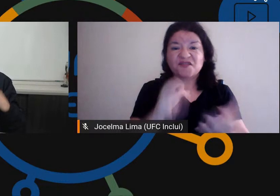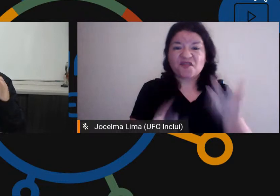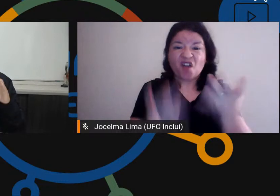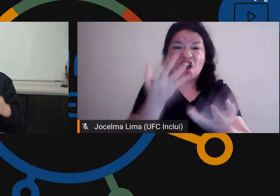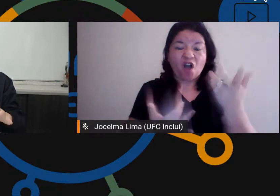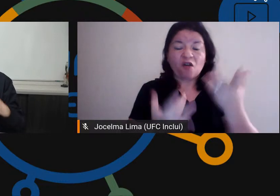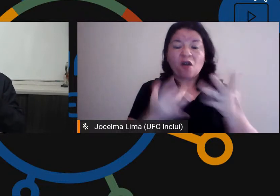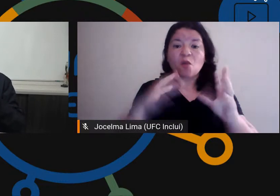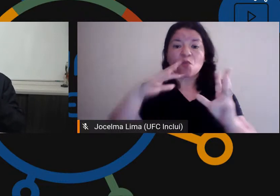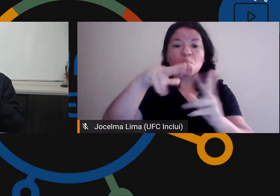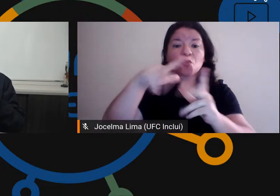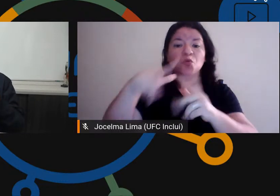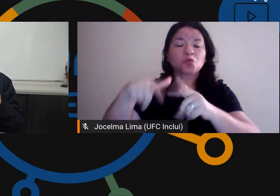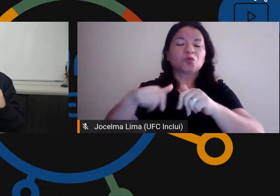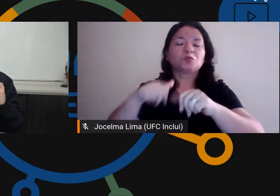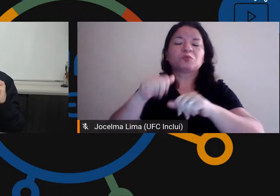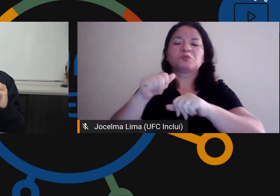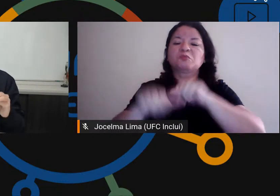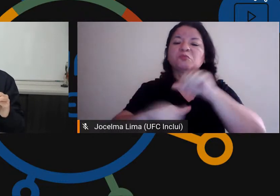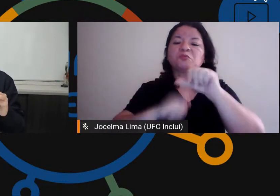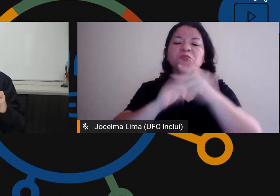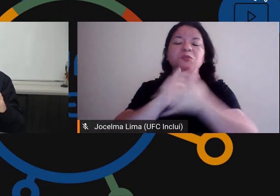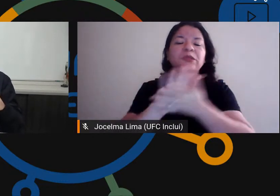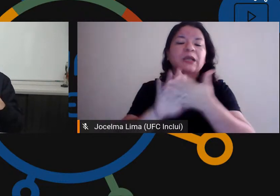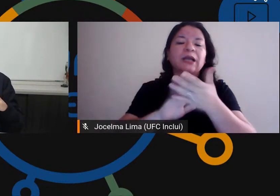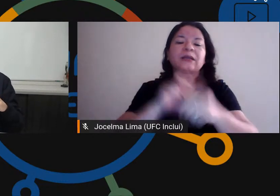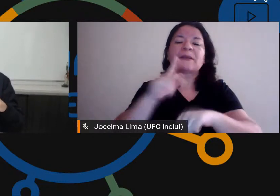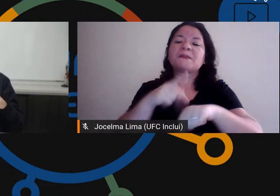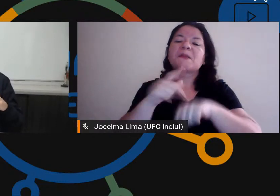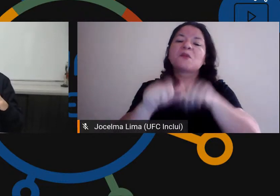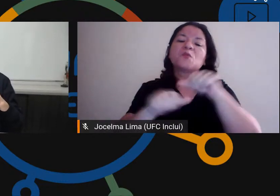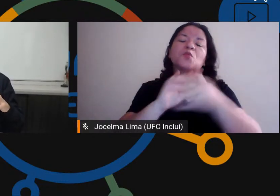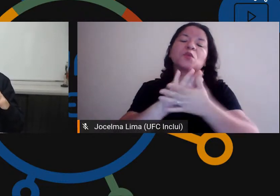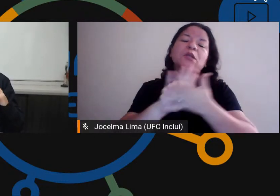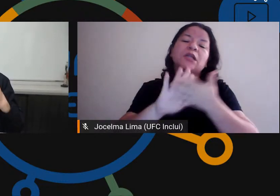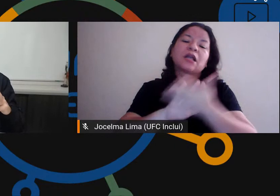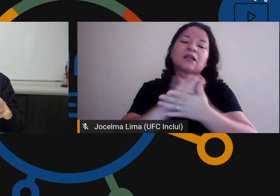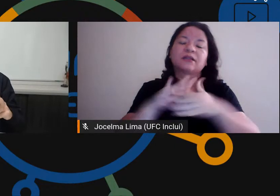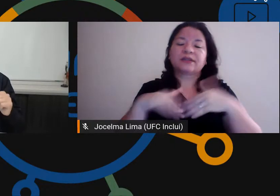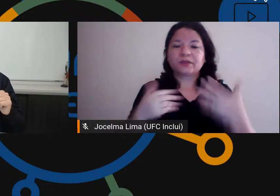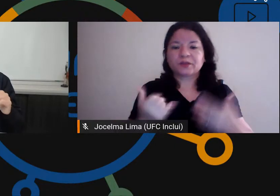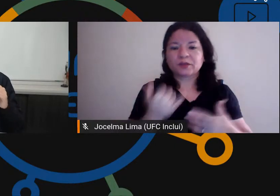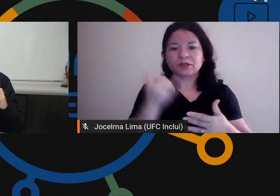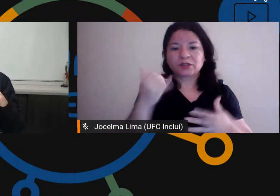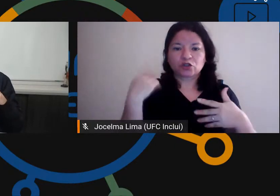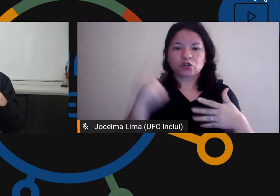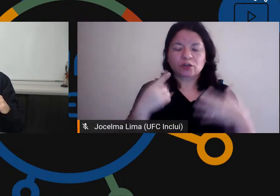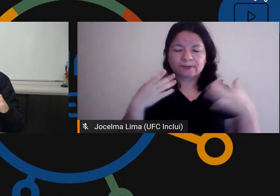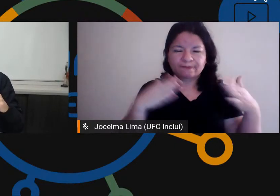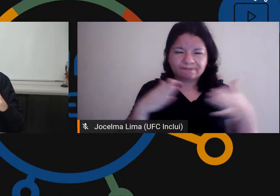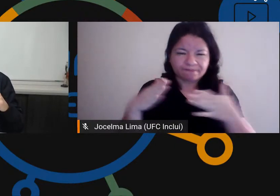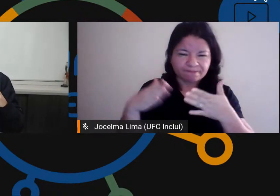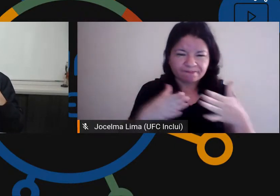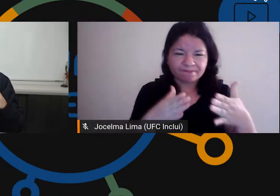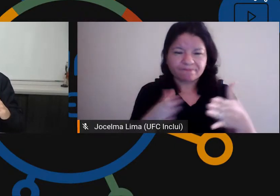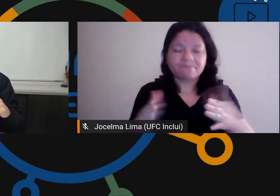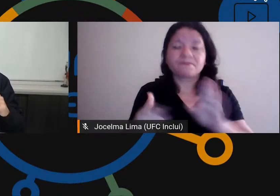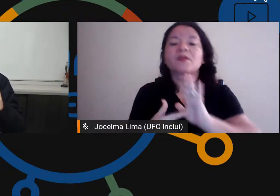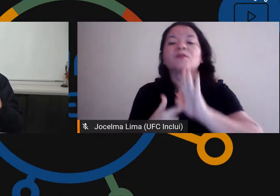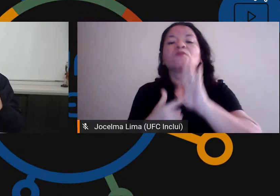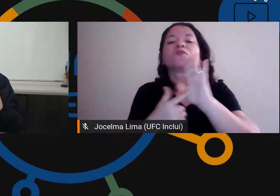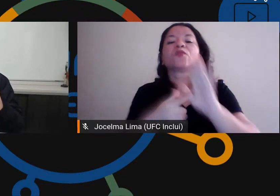mundo e nem a do seu país. Então é importante nós pensarmos, tá? Que nós temos sim que mostrar que o Brasil é um